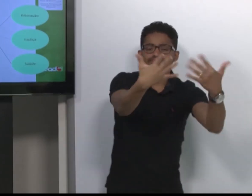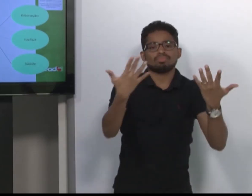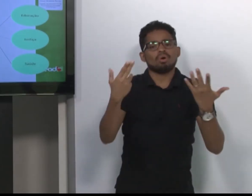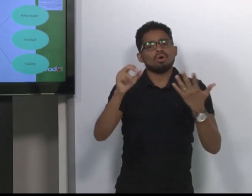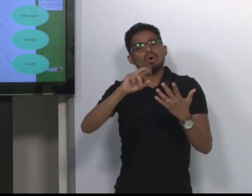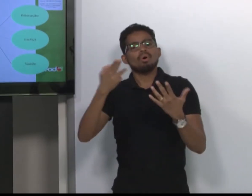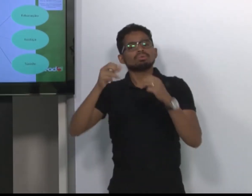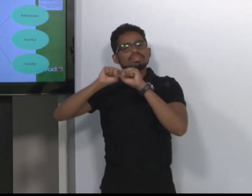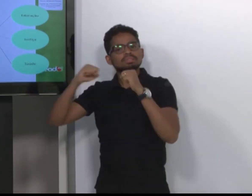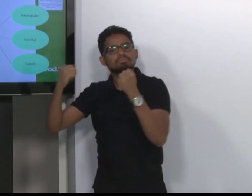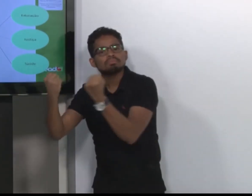palestras,